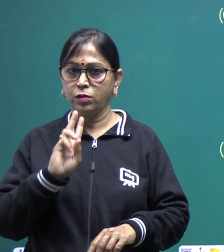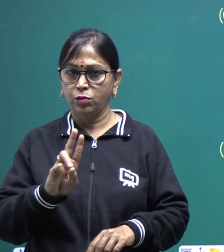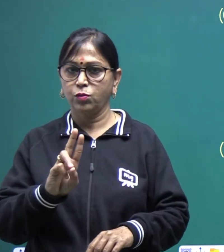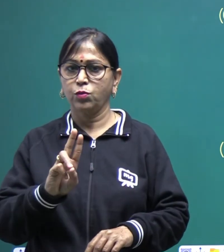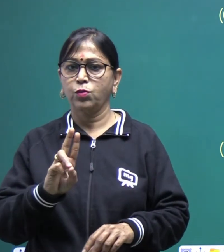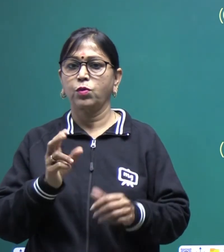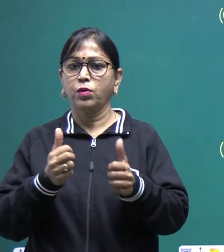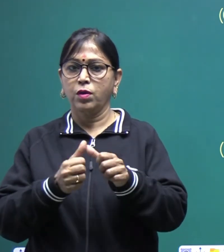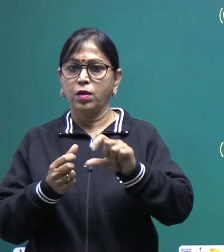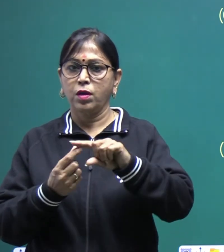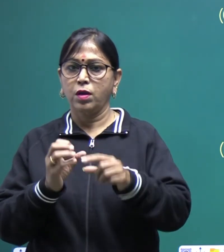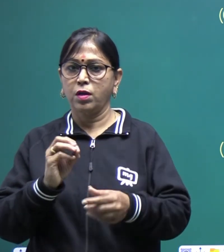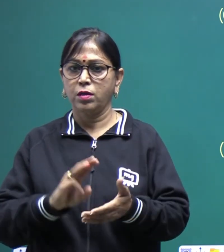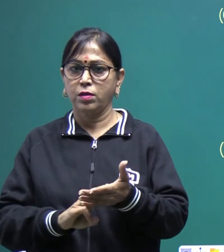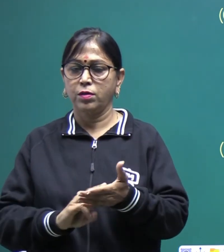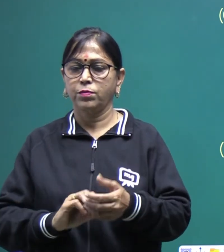परमाणु